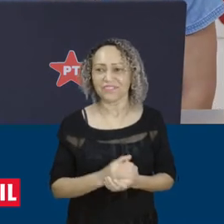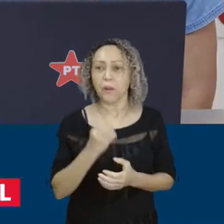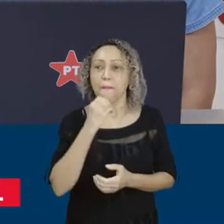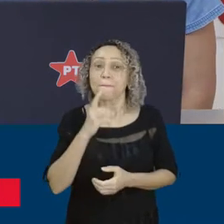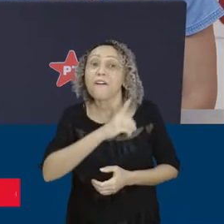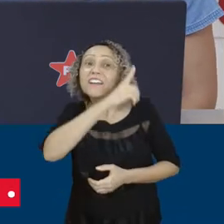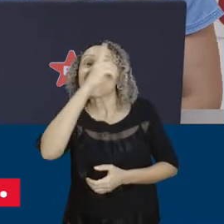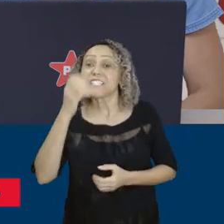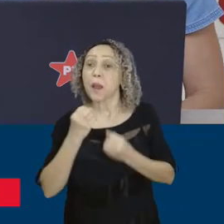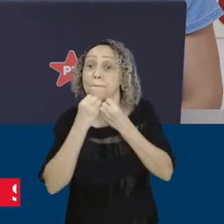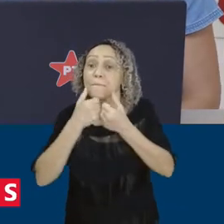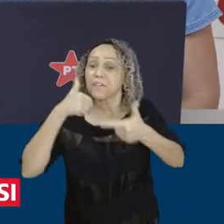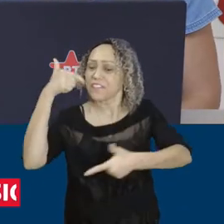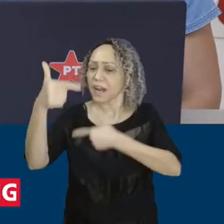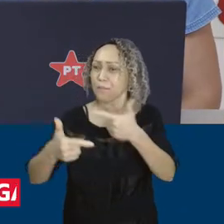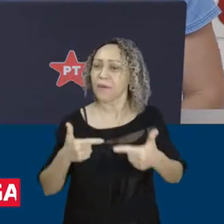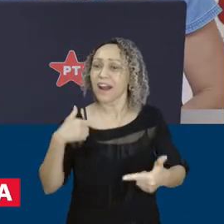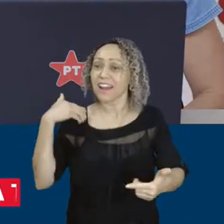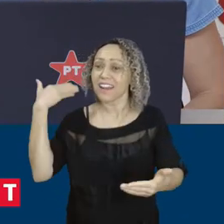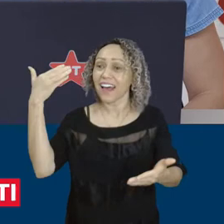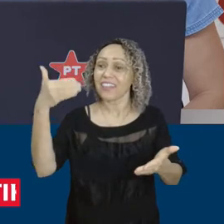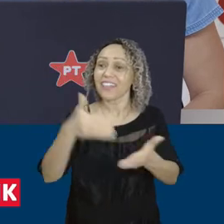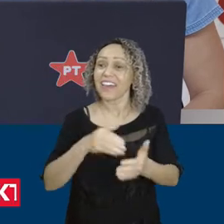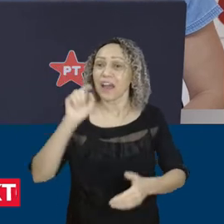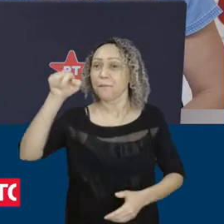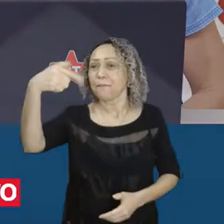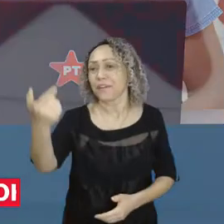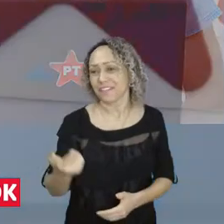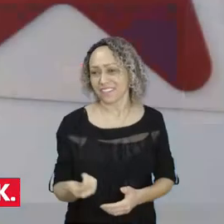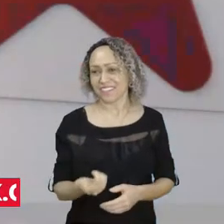bom trabalho. Até a próxima.